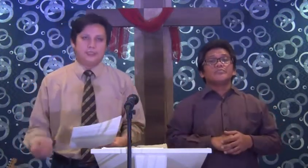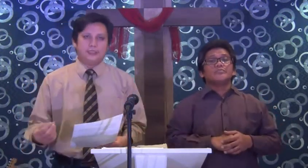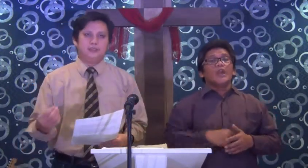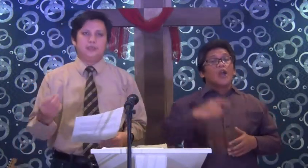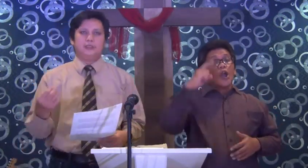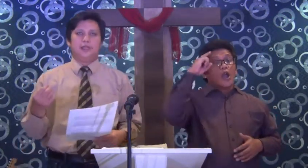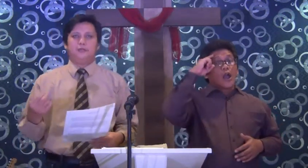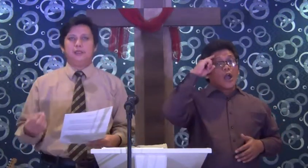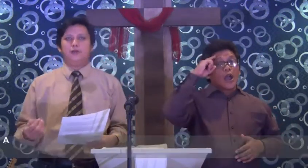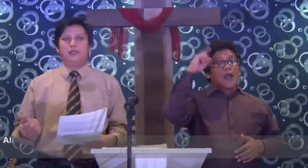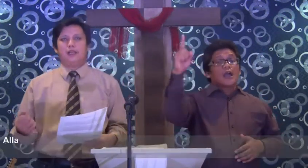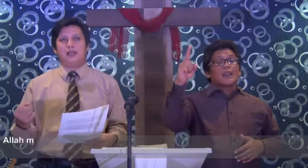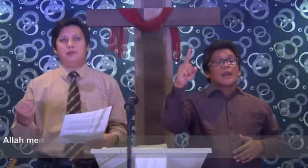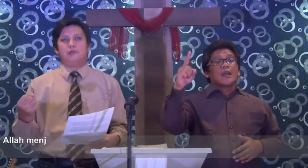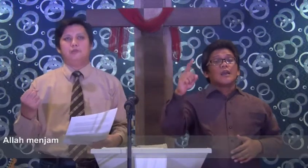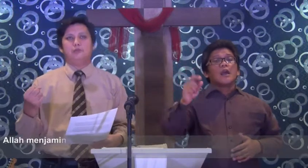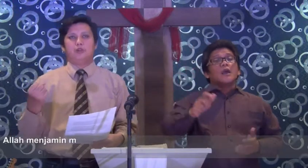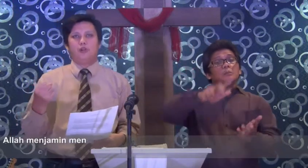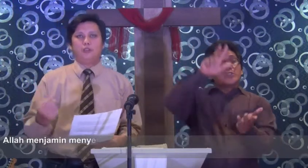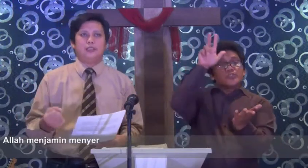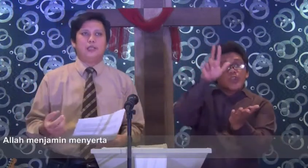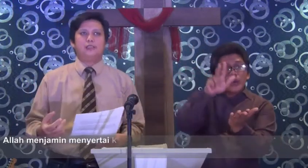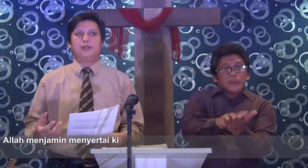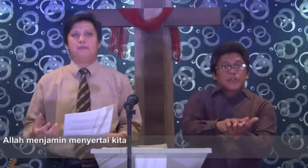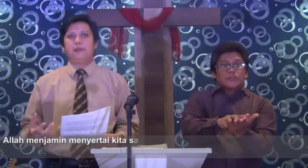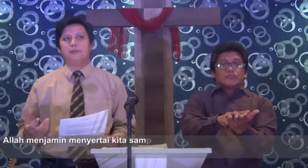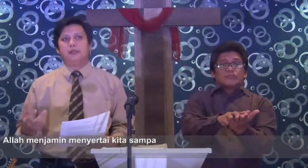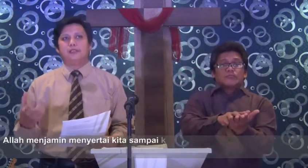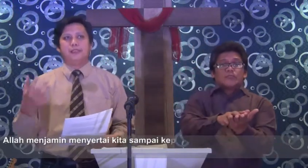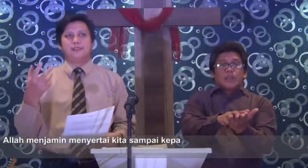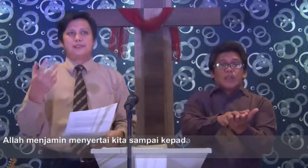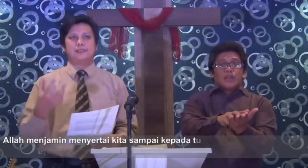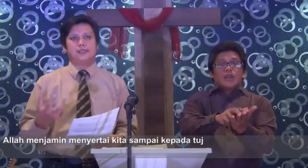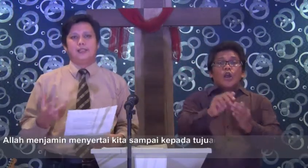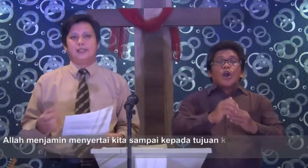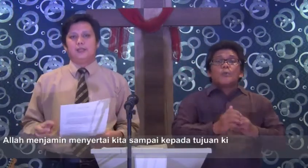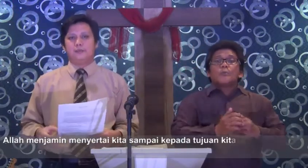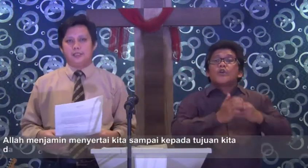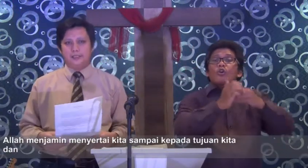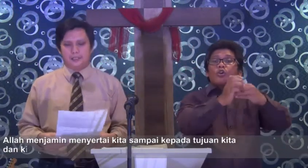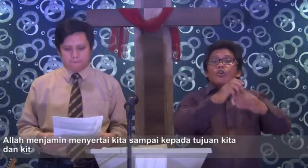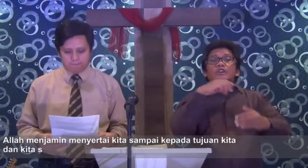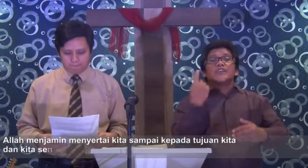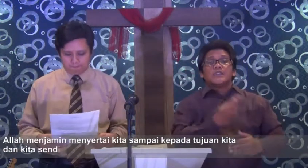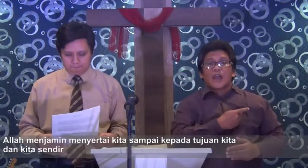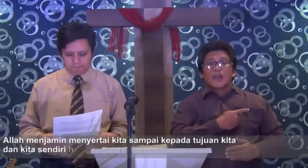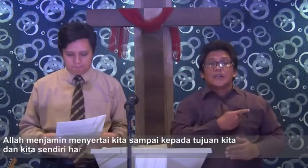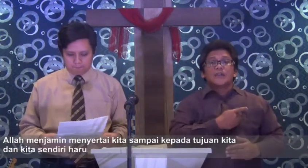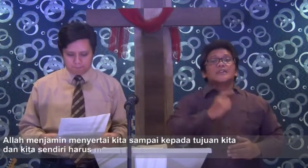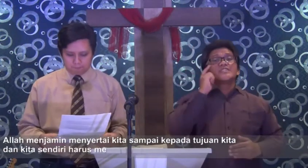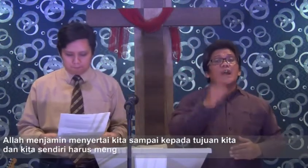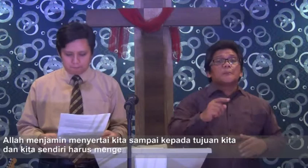Allah sendiri sudah menjamin bahwa Dia akan menolong kita sampai pekerjaannya selesai di dalam diri kita.